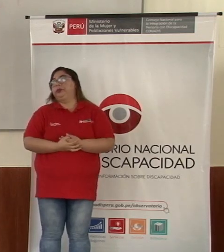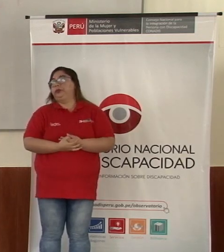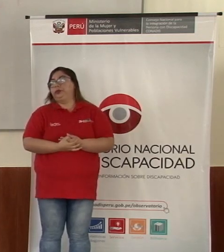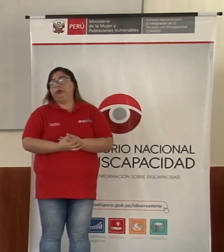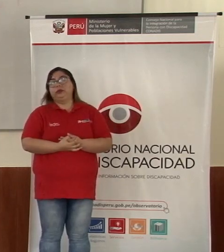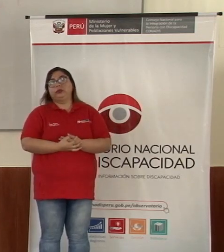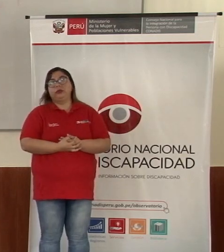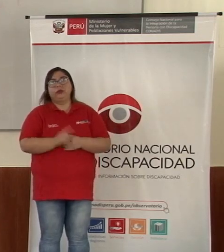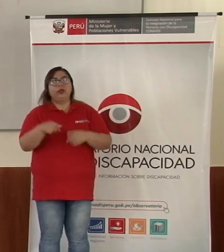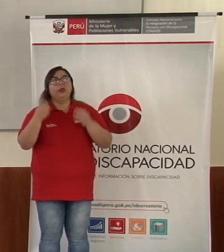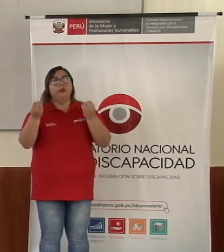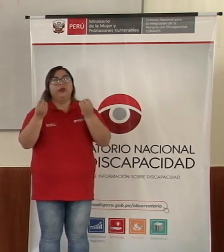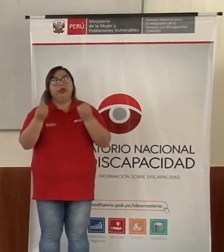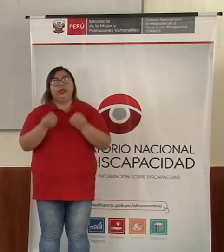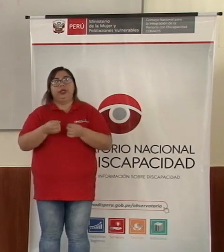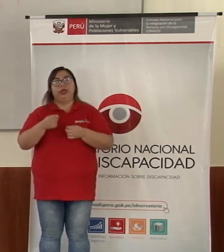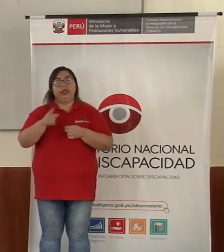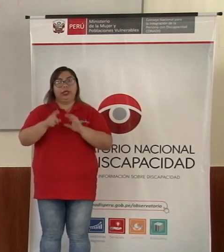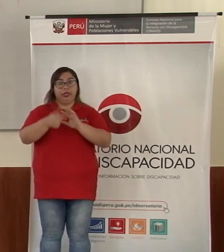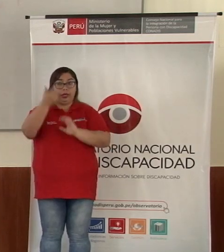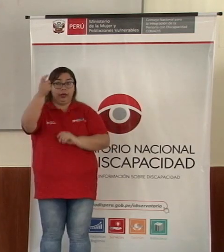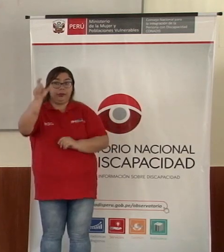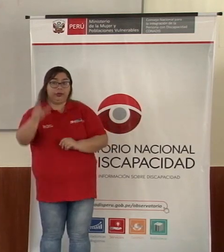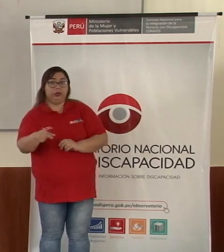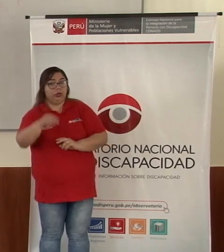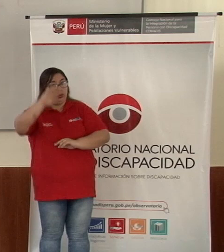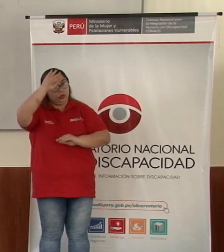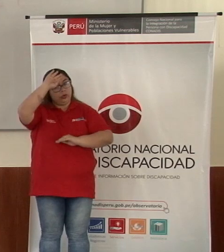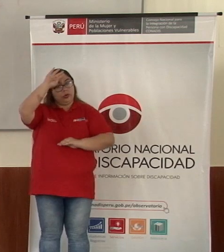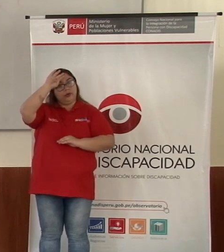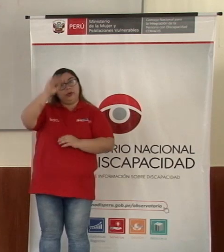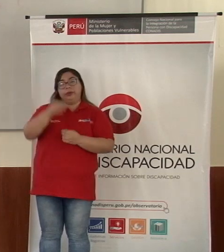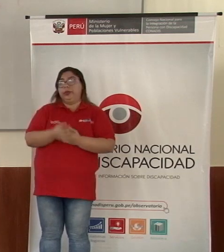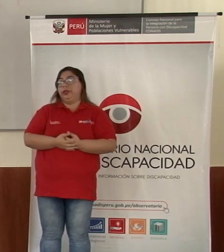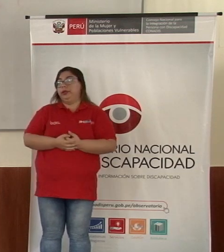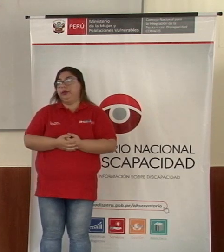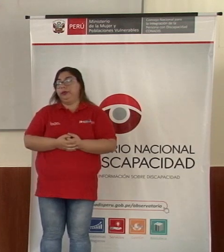¿no? ¿Por qué la persona con una enfermedad